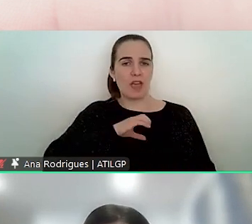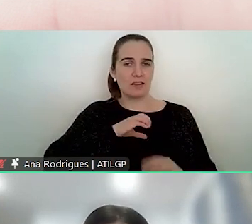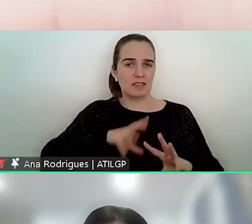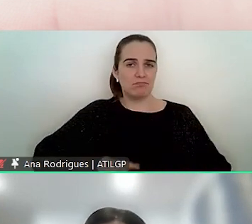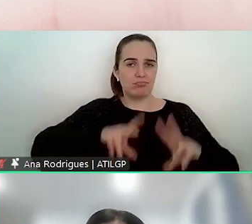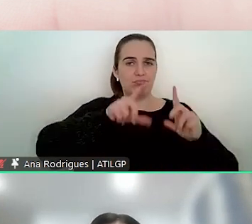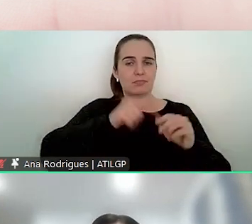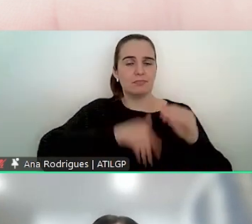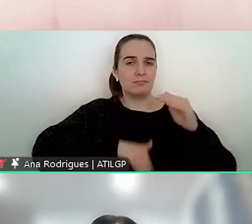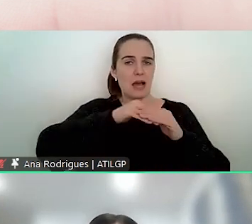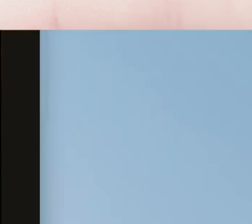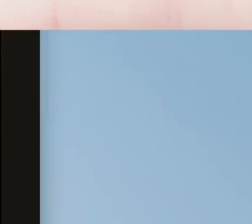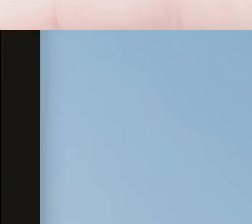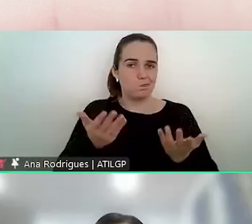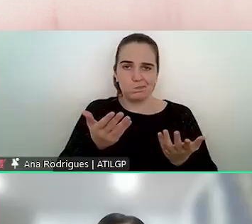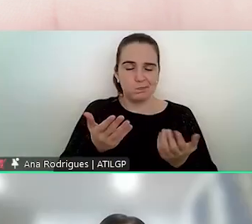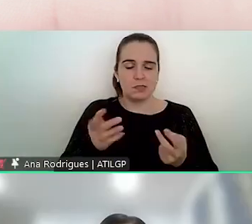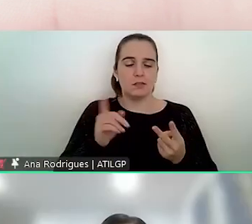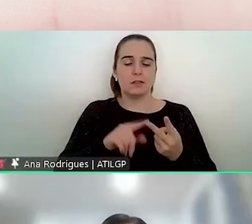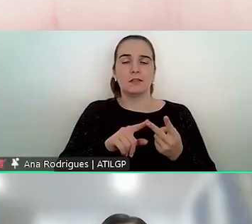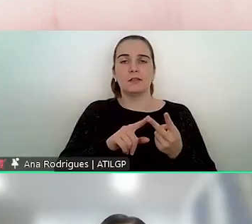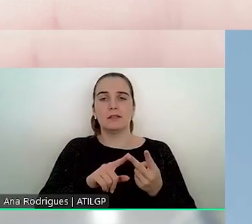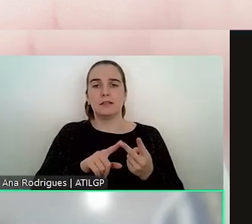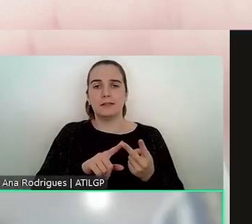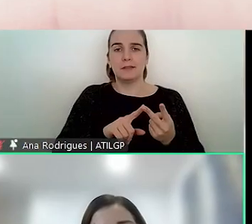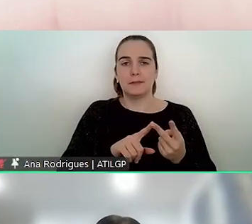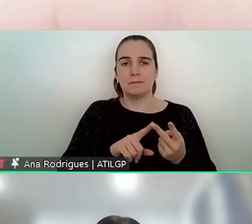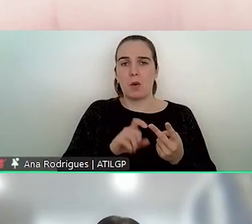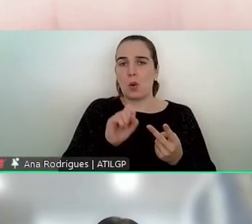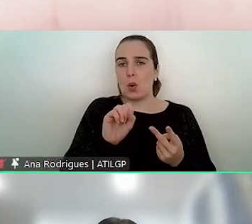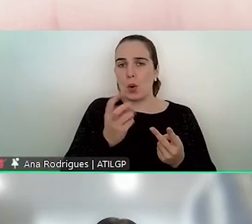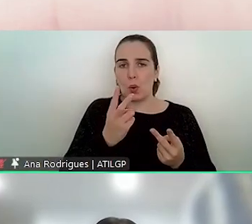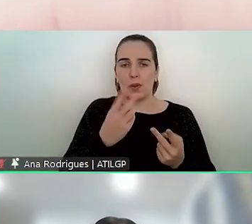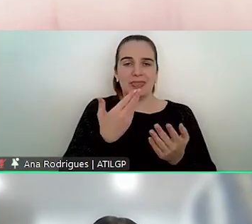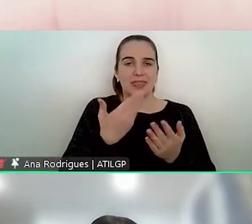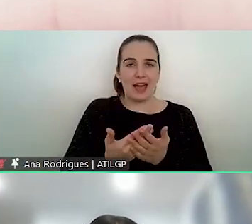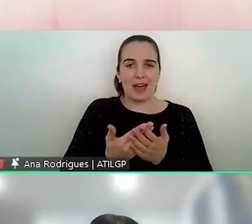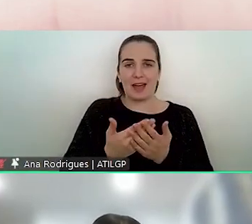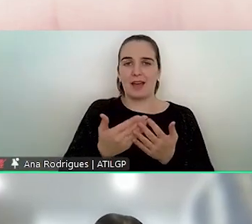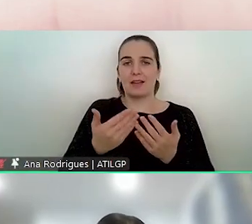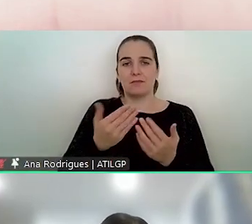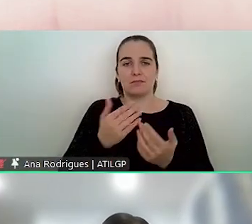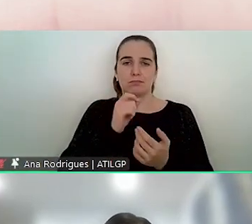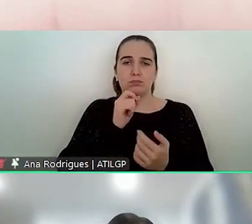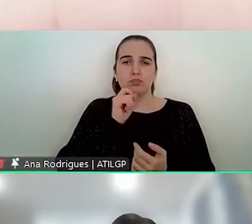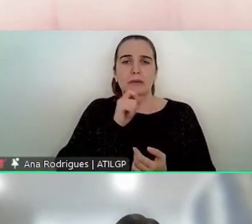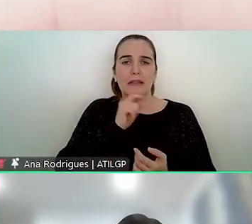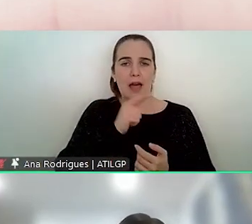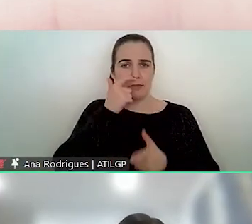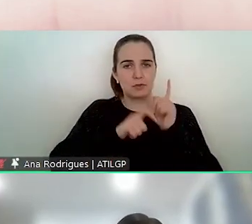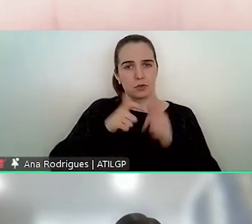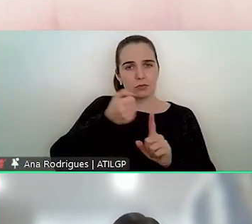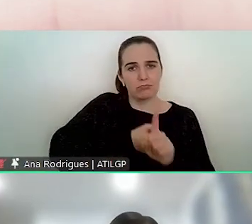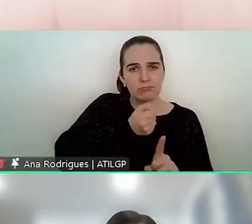dos cidadãos nas instituições públicas, também o conseguir garantir uma maior legitimidade daquilo que são as